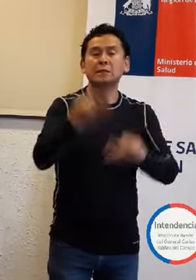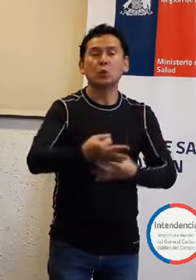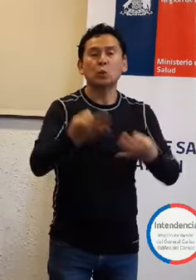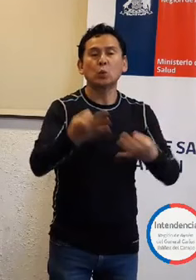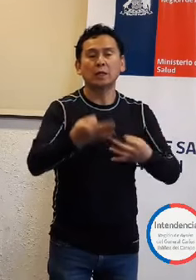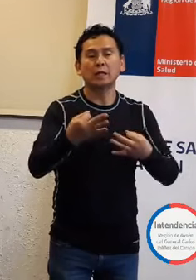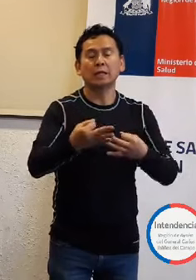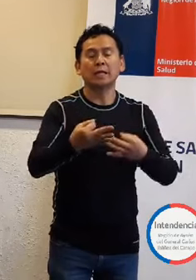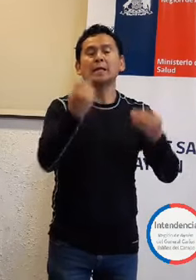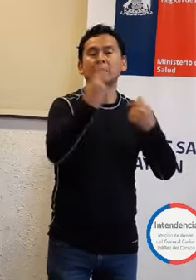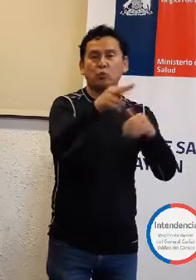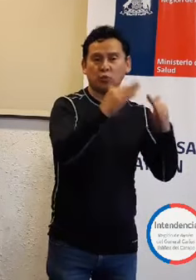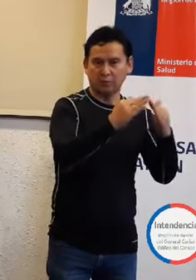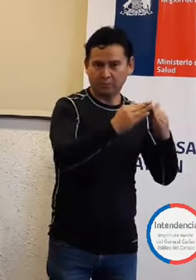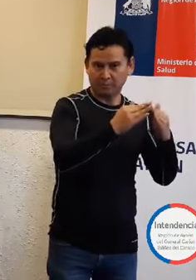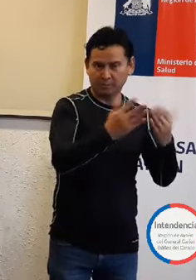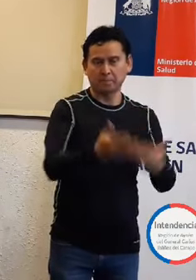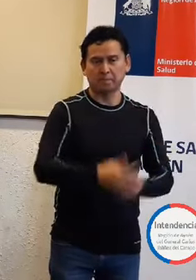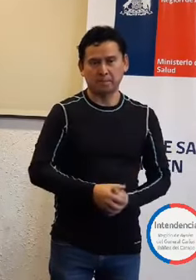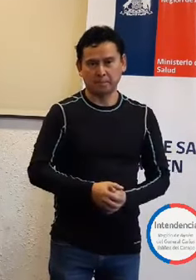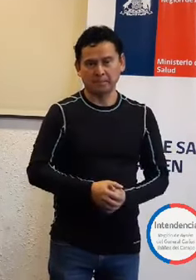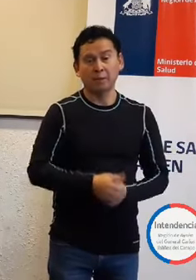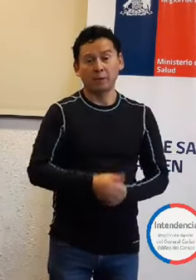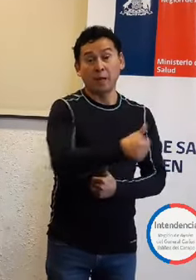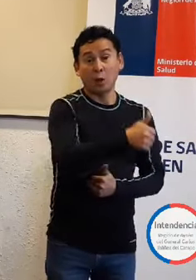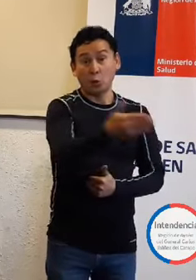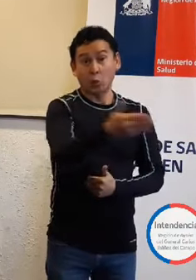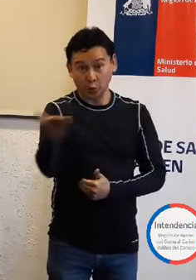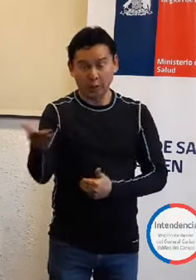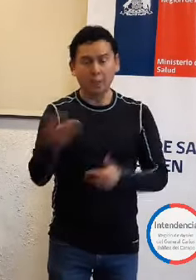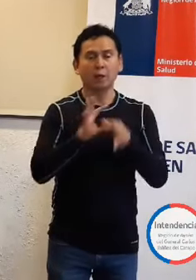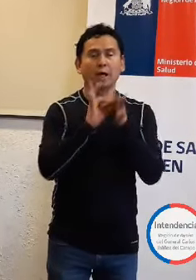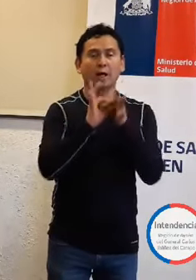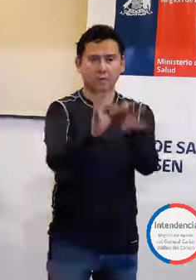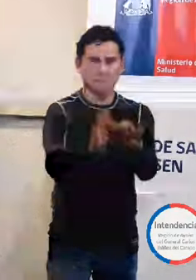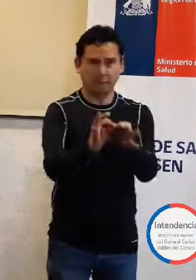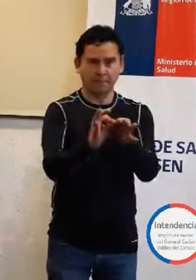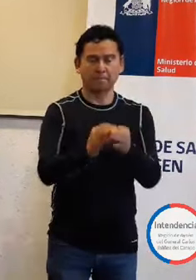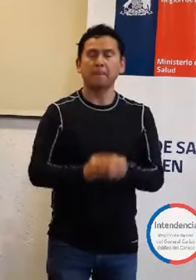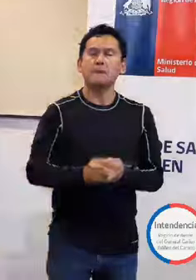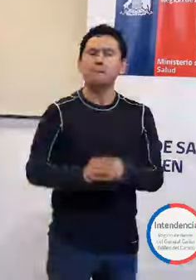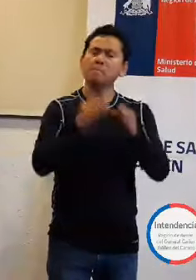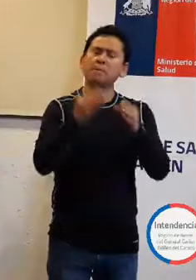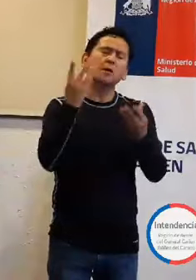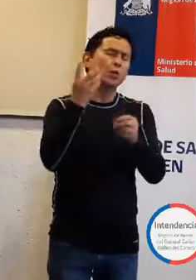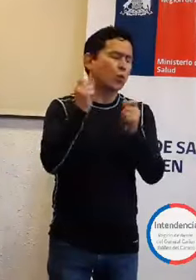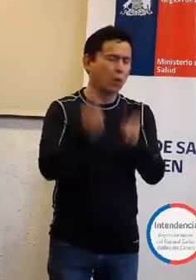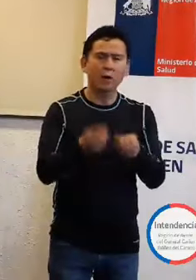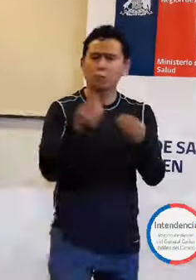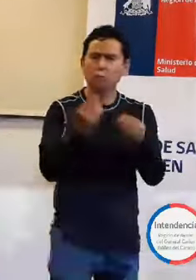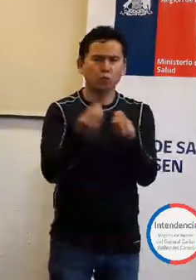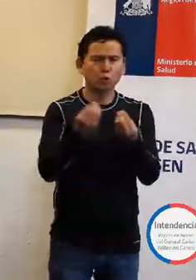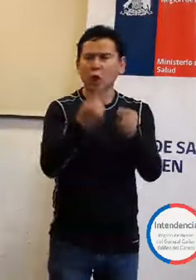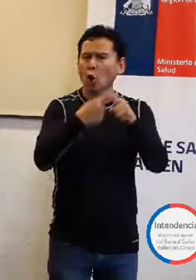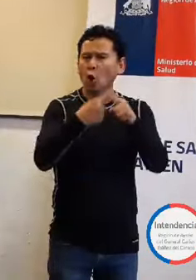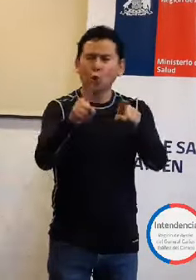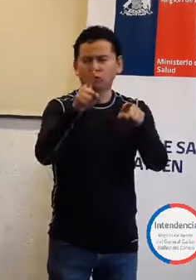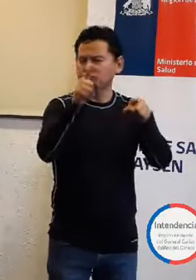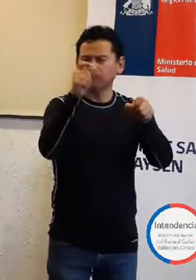de habitar lo propio. Para todos ustedes, muchas gracias. Al igual que muchos otros que siguen día a día,